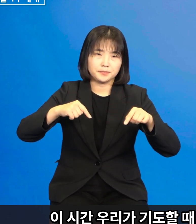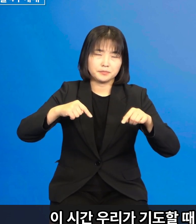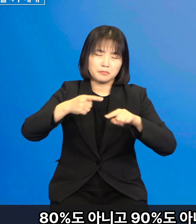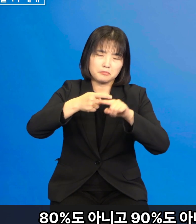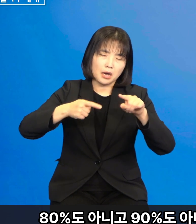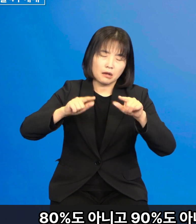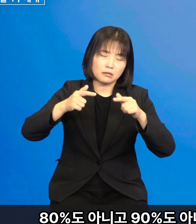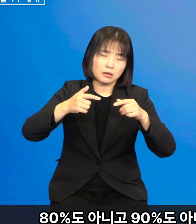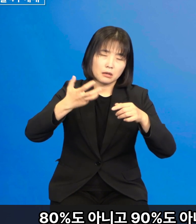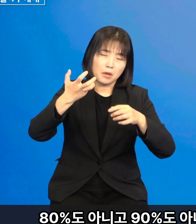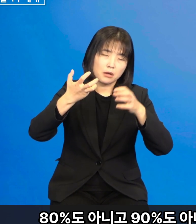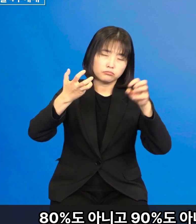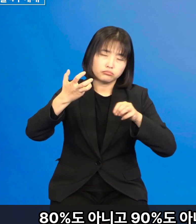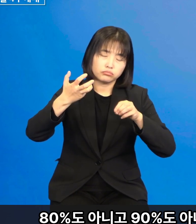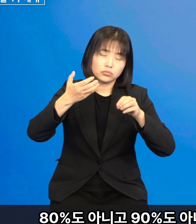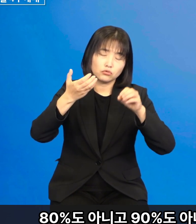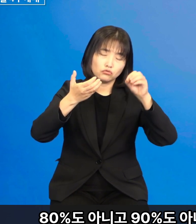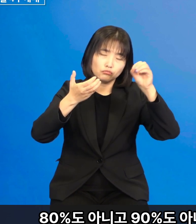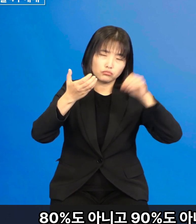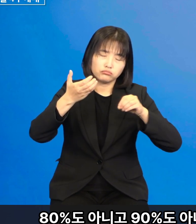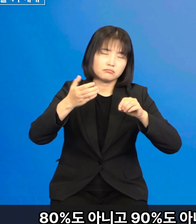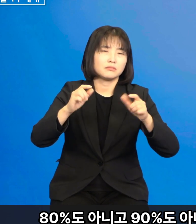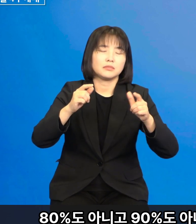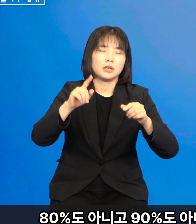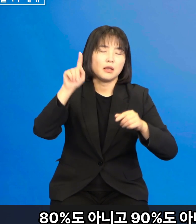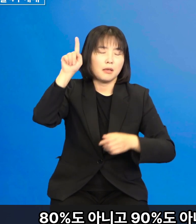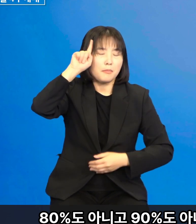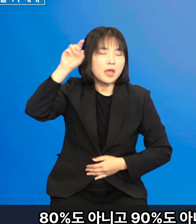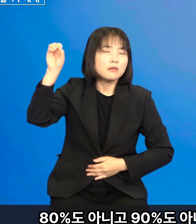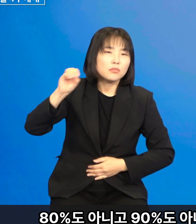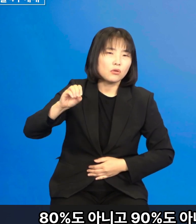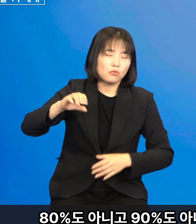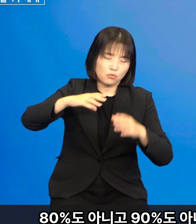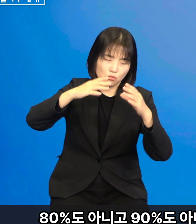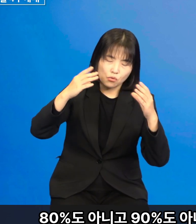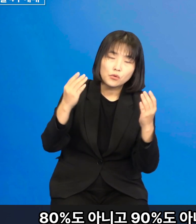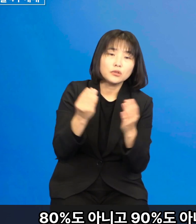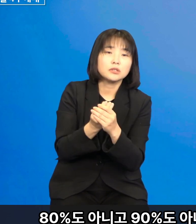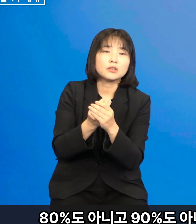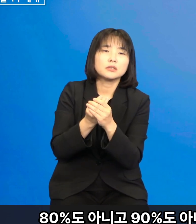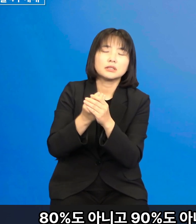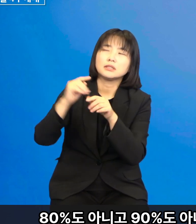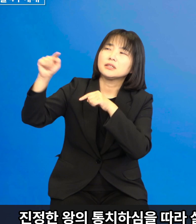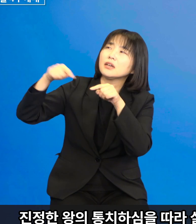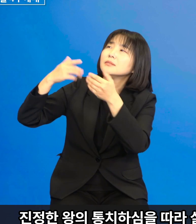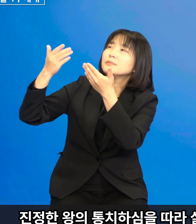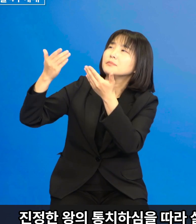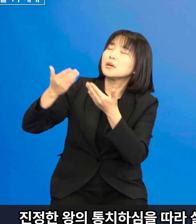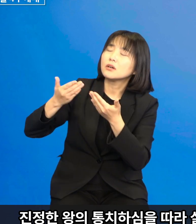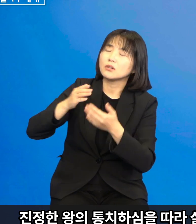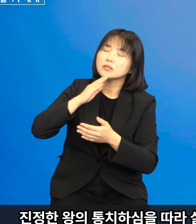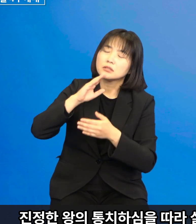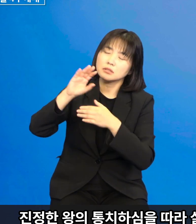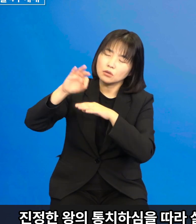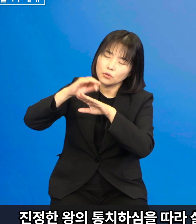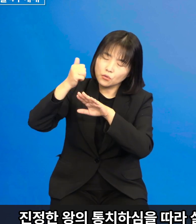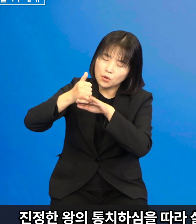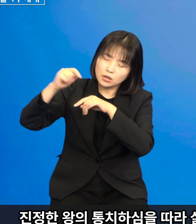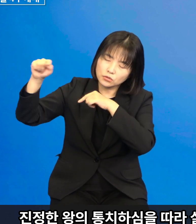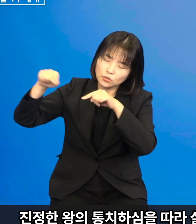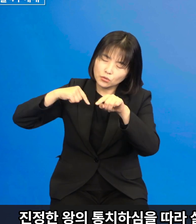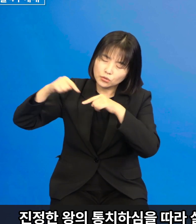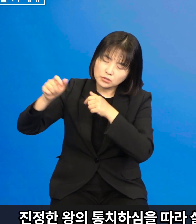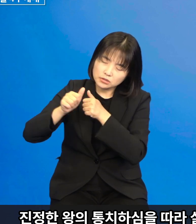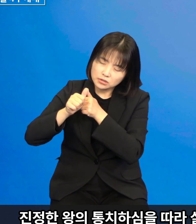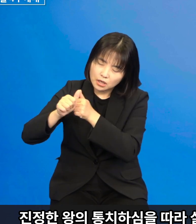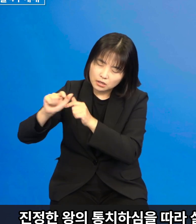아니고 80%도 아니고 90%도 아니고 100% 온전히 다스림을 받고 진정한 왕의 통치하심을